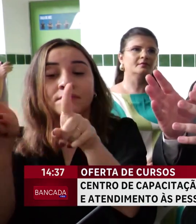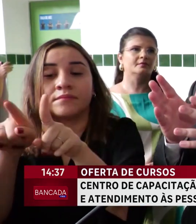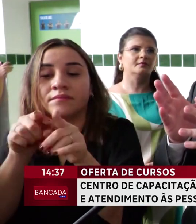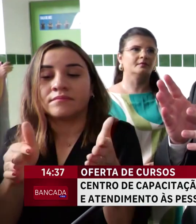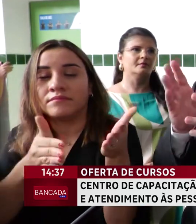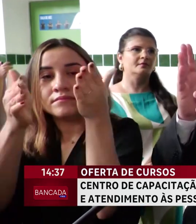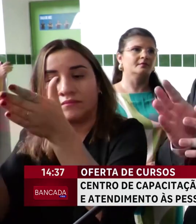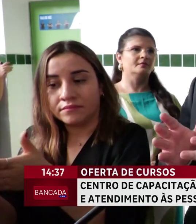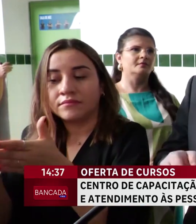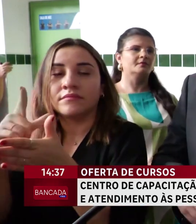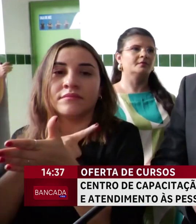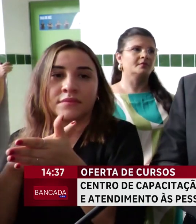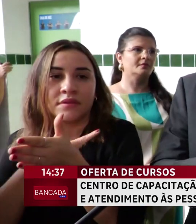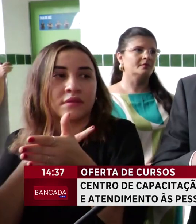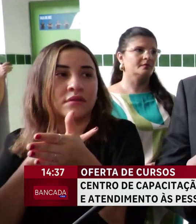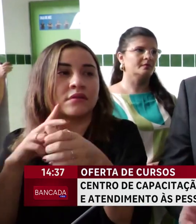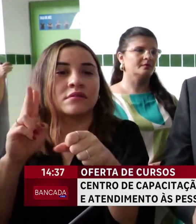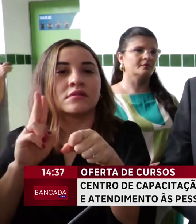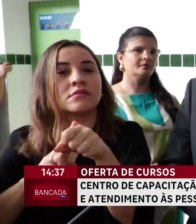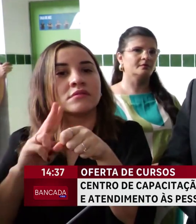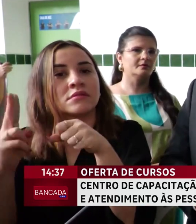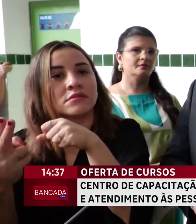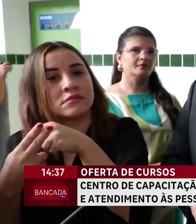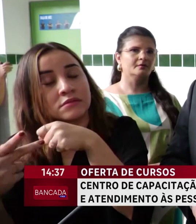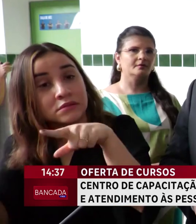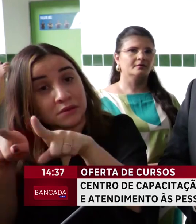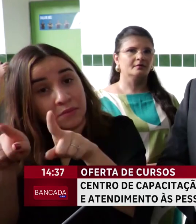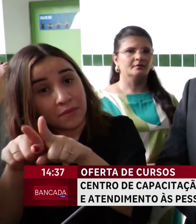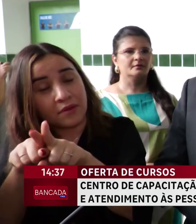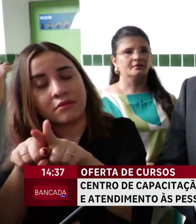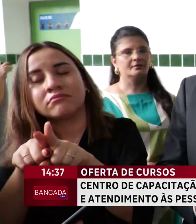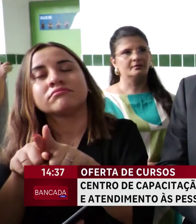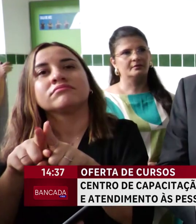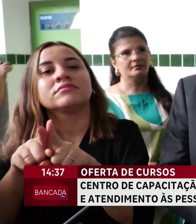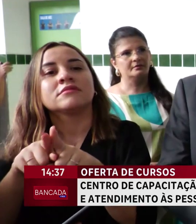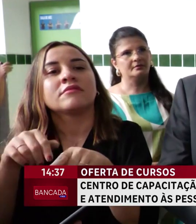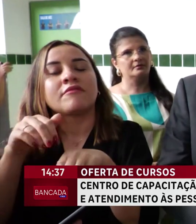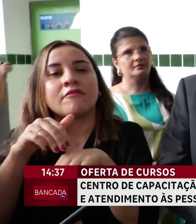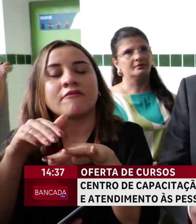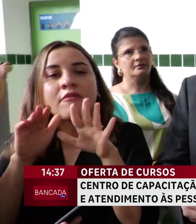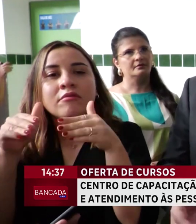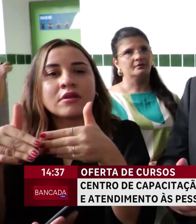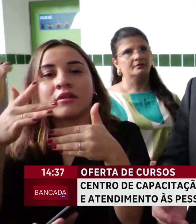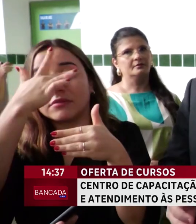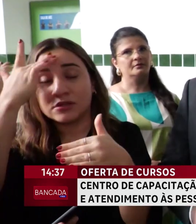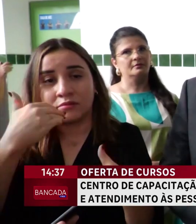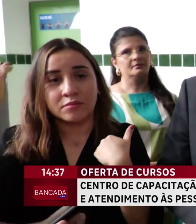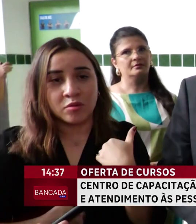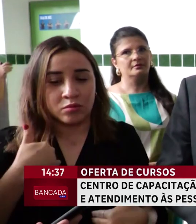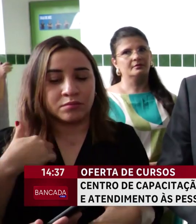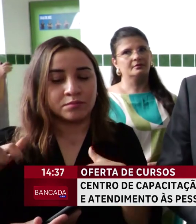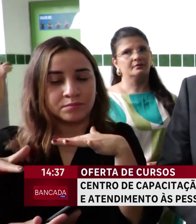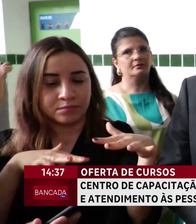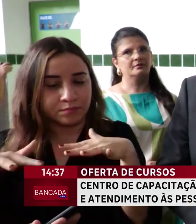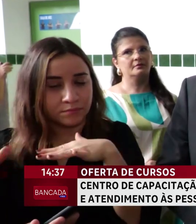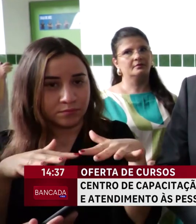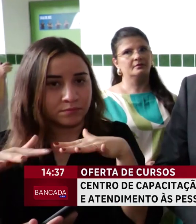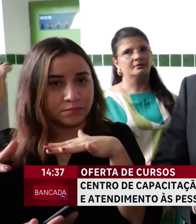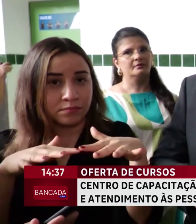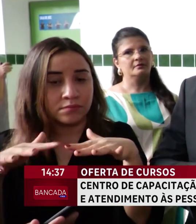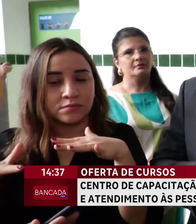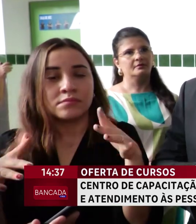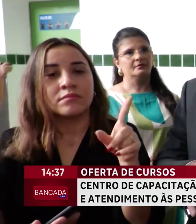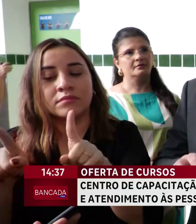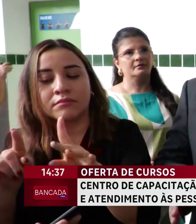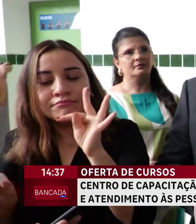aqui também o CI, que já é uma referência, principalmente na deficiência motora, deficiência física, no tratamento.